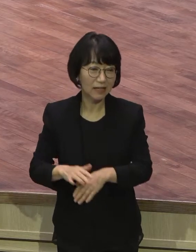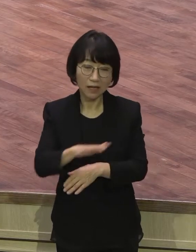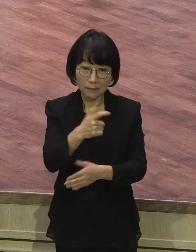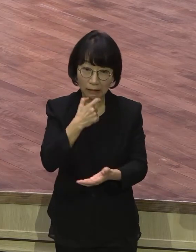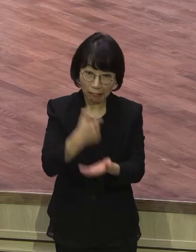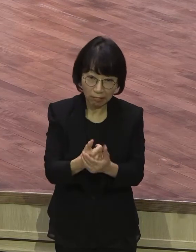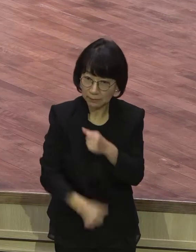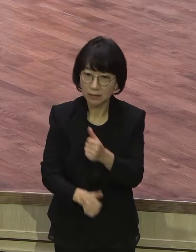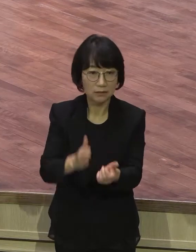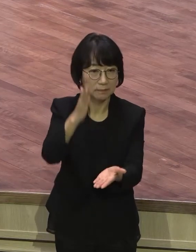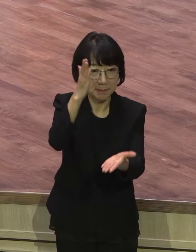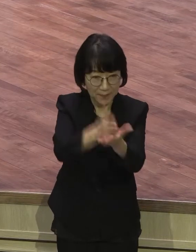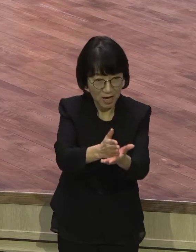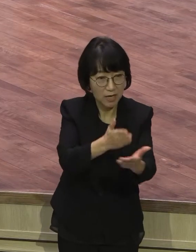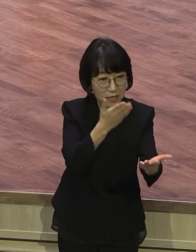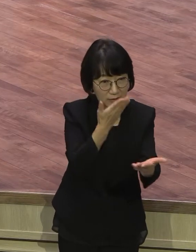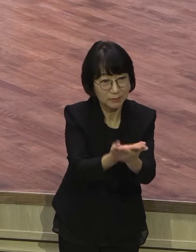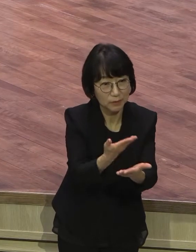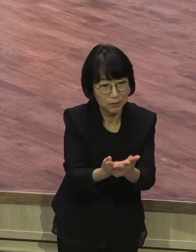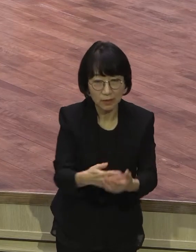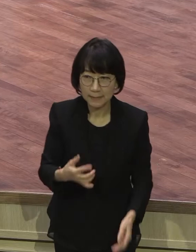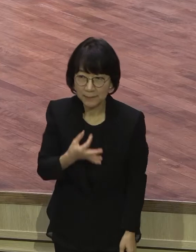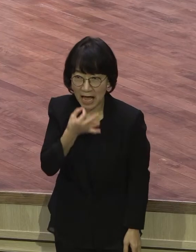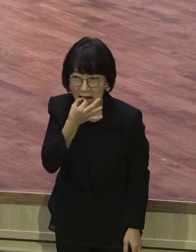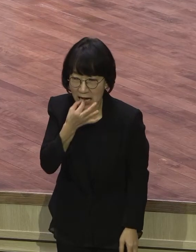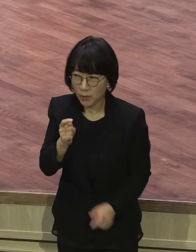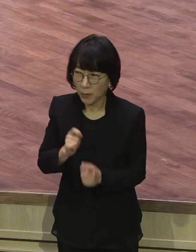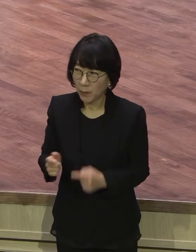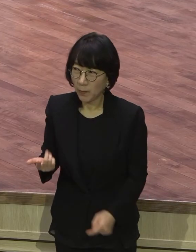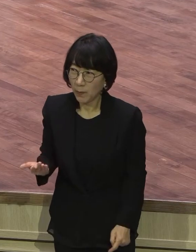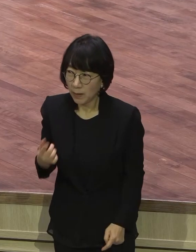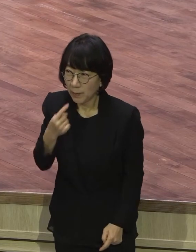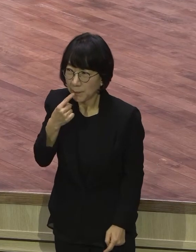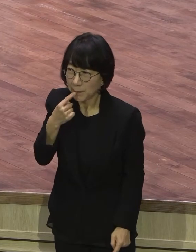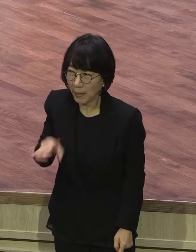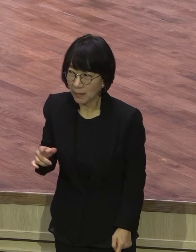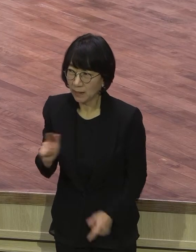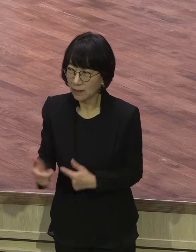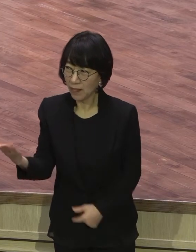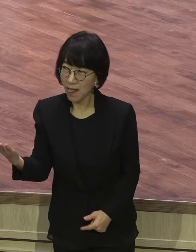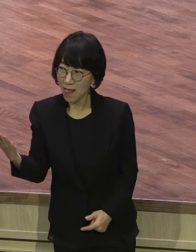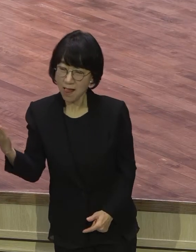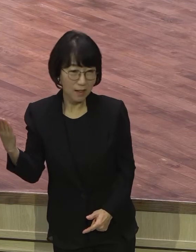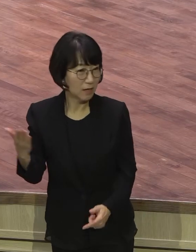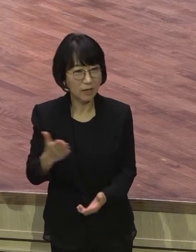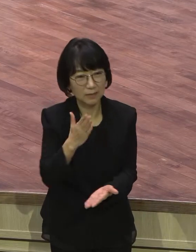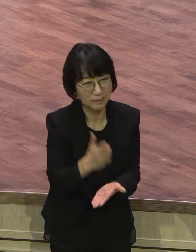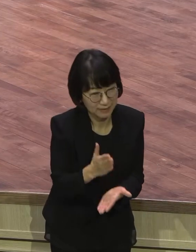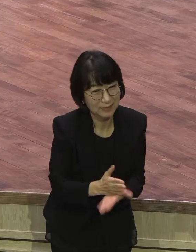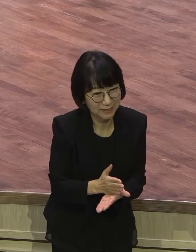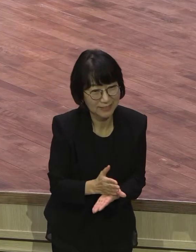속지 마시기 바랍니다. 막연한 욕심, 조금만 더, 조금만 더.